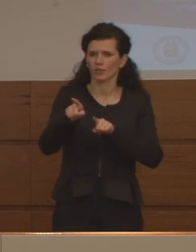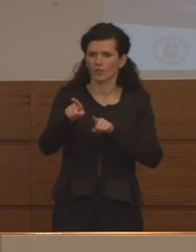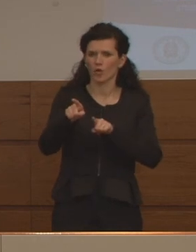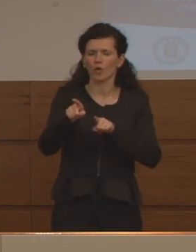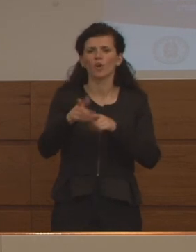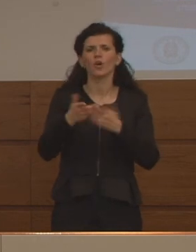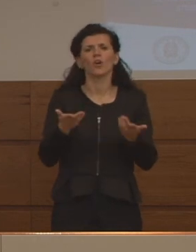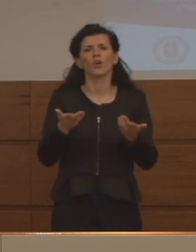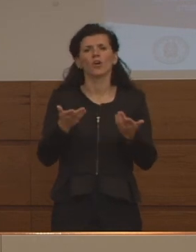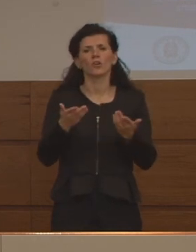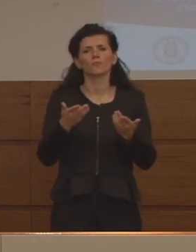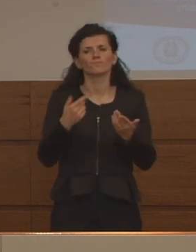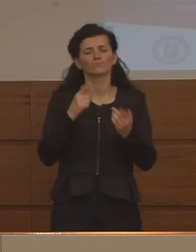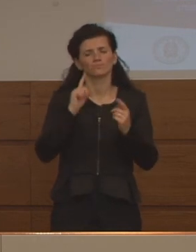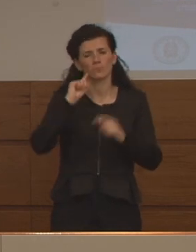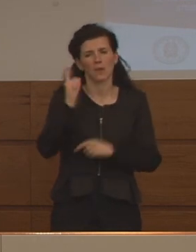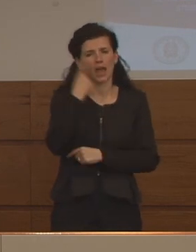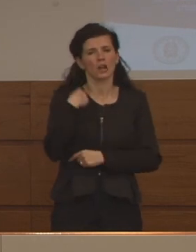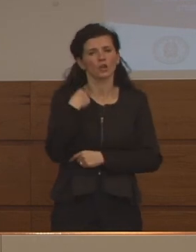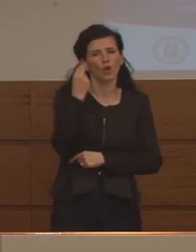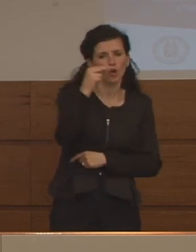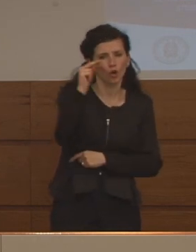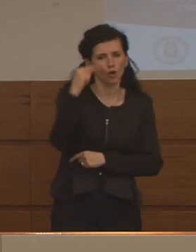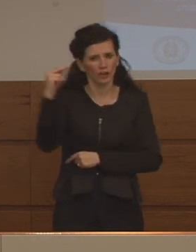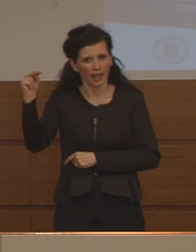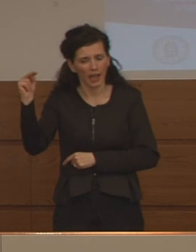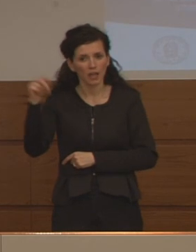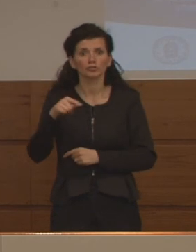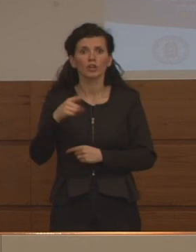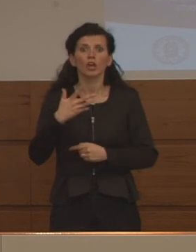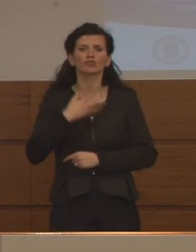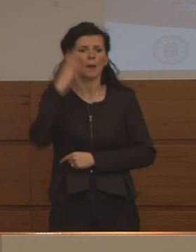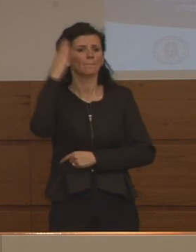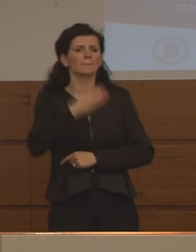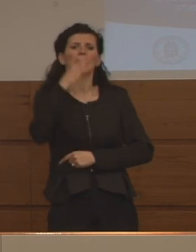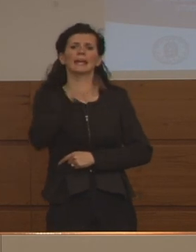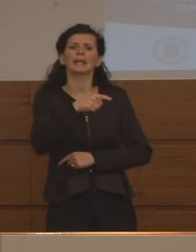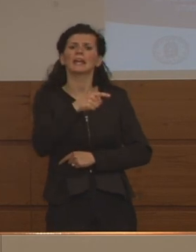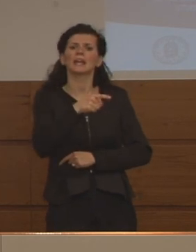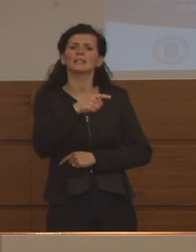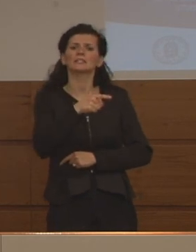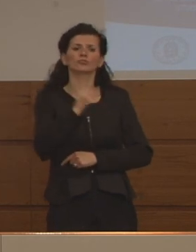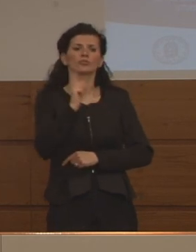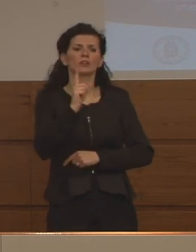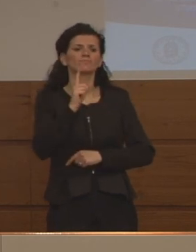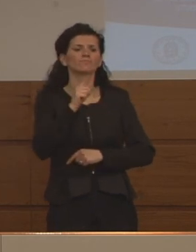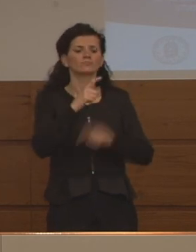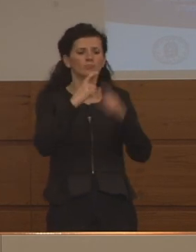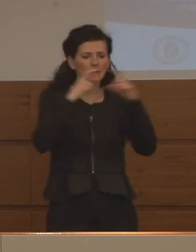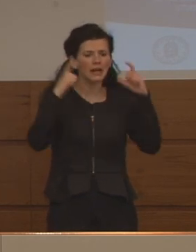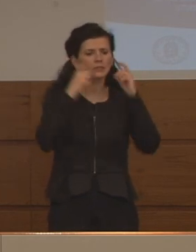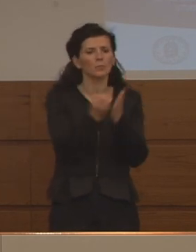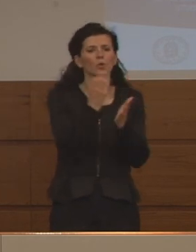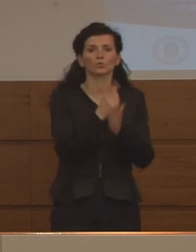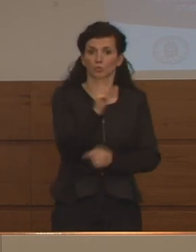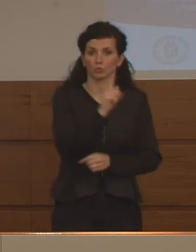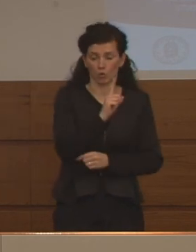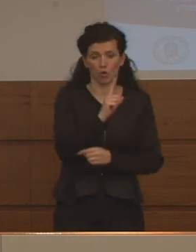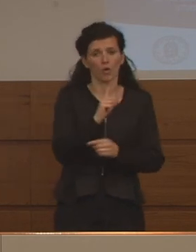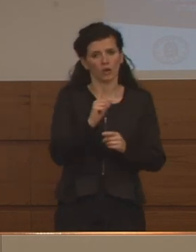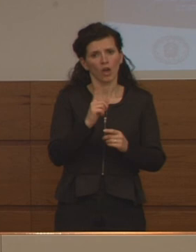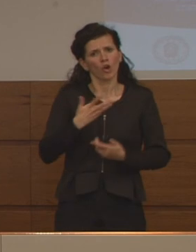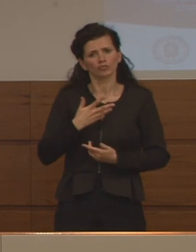voglia penalizzare la produzione di mascherina e l'istituto superiore di sanità e per questo